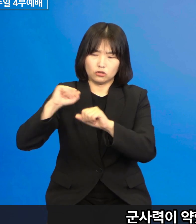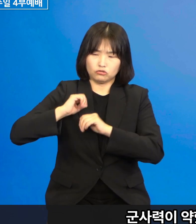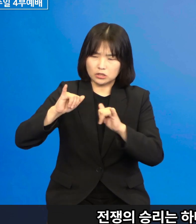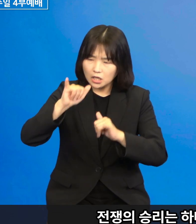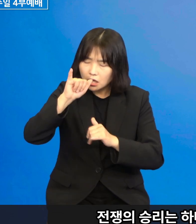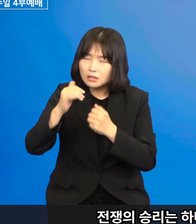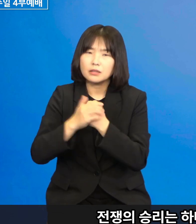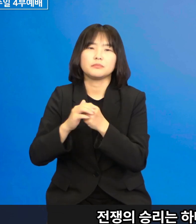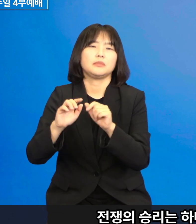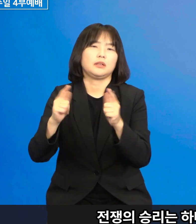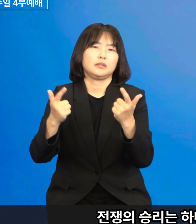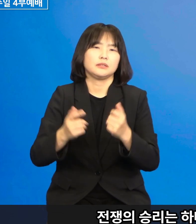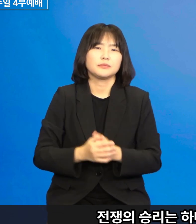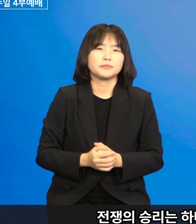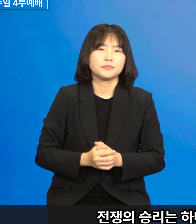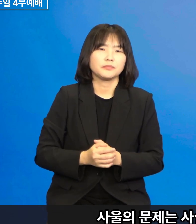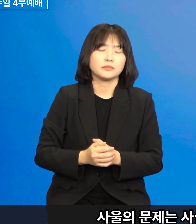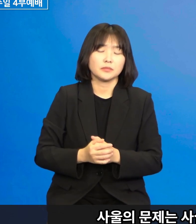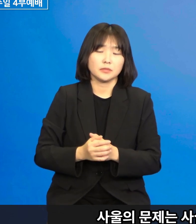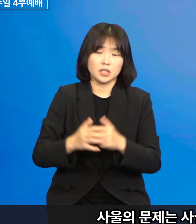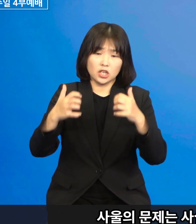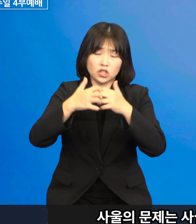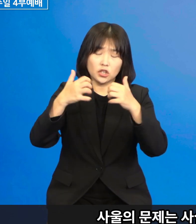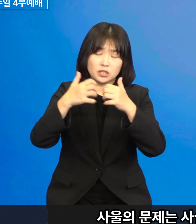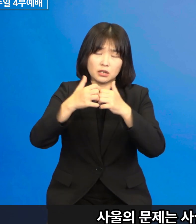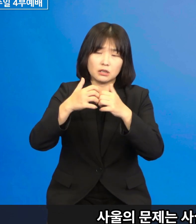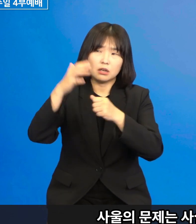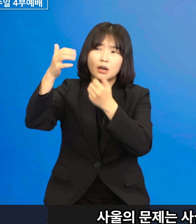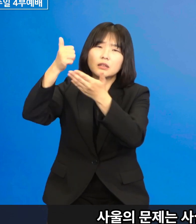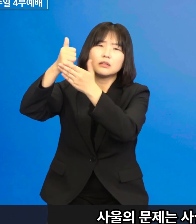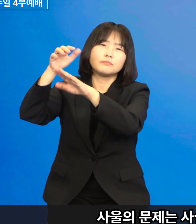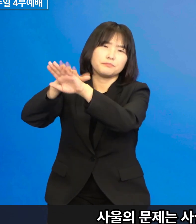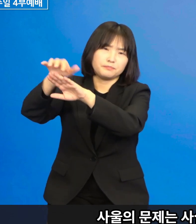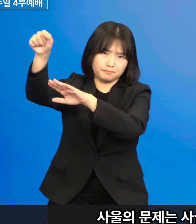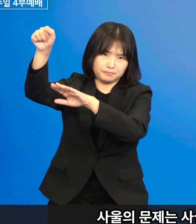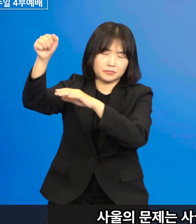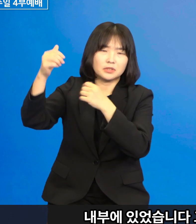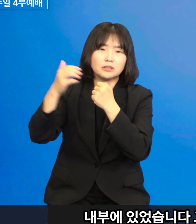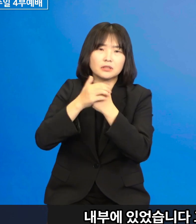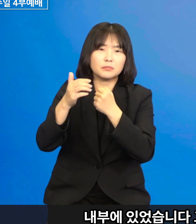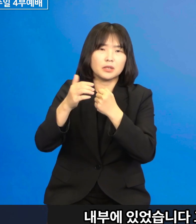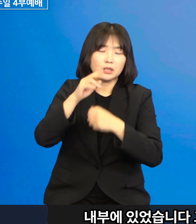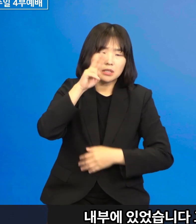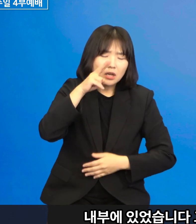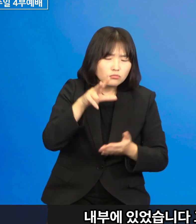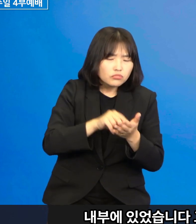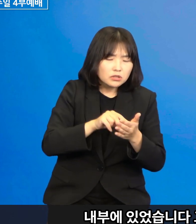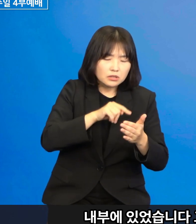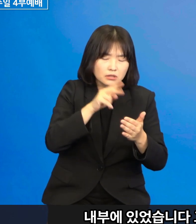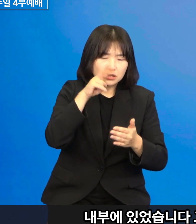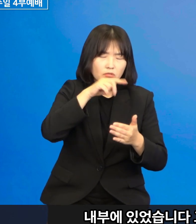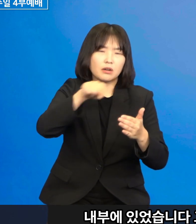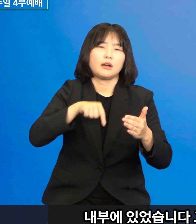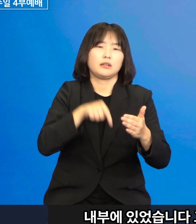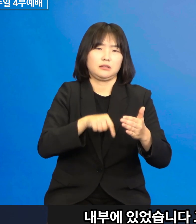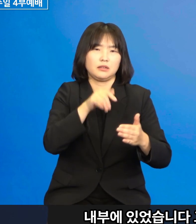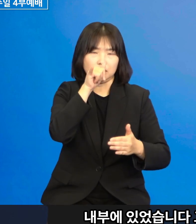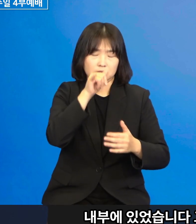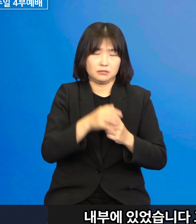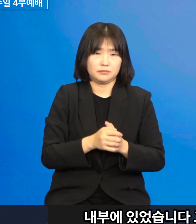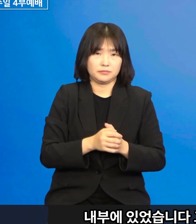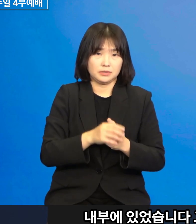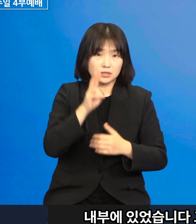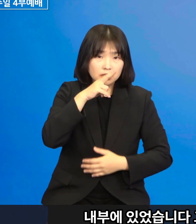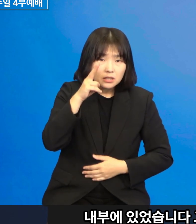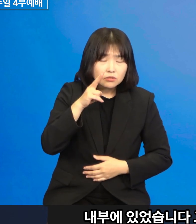아니었고 전쟁의 승리 하나님께 달려있기 때문에 사울의 문제는 사실 사울 내면에 있었어요. 내부에 있었습니다. 그가